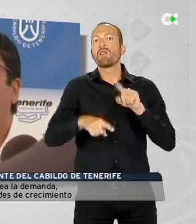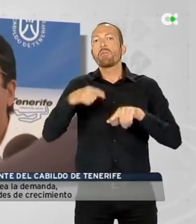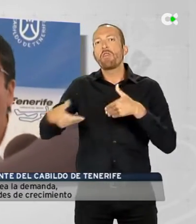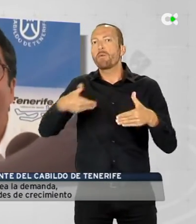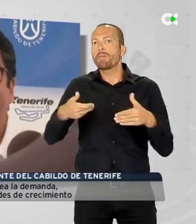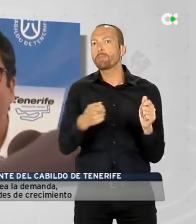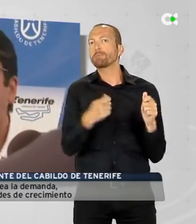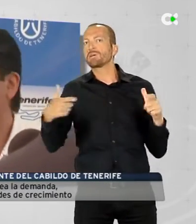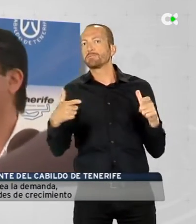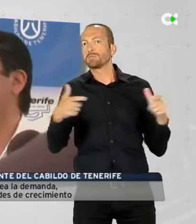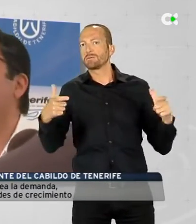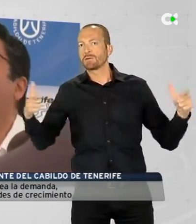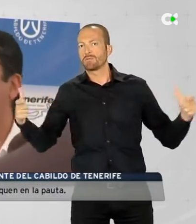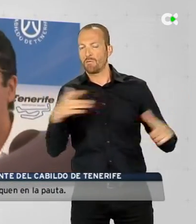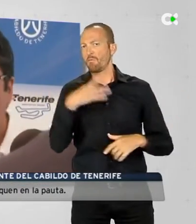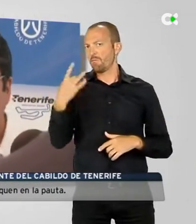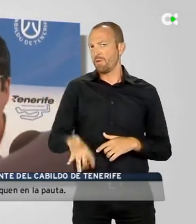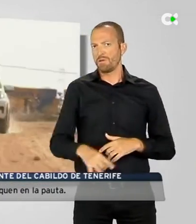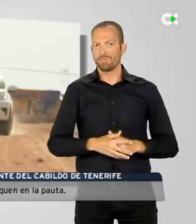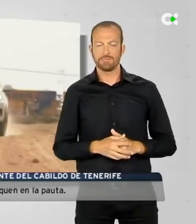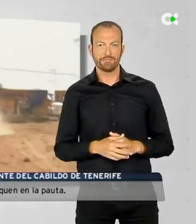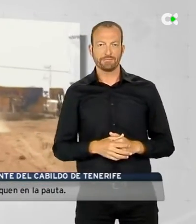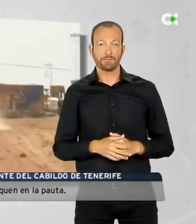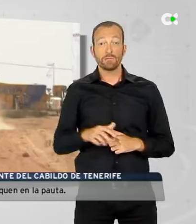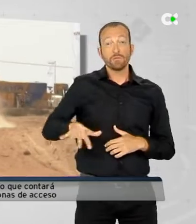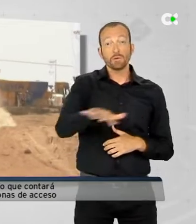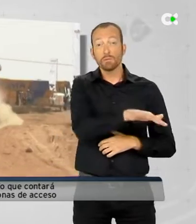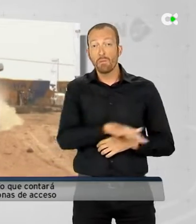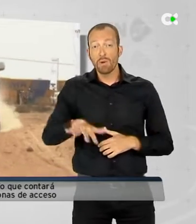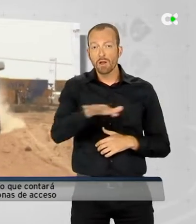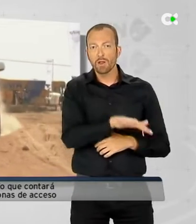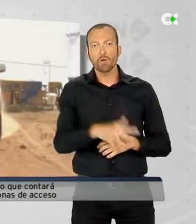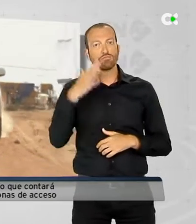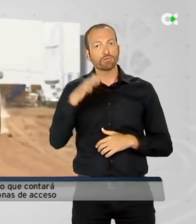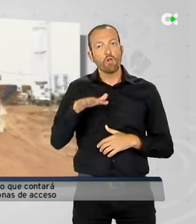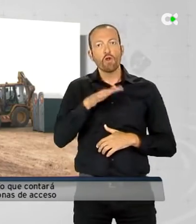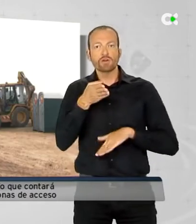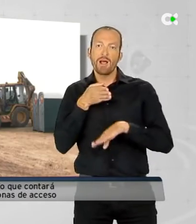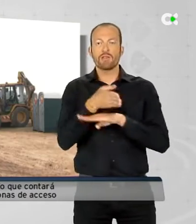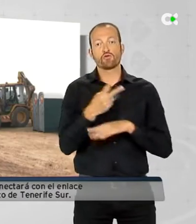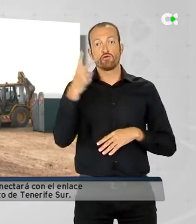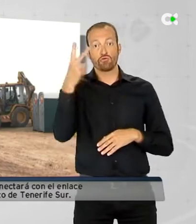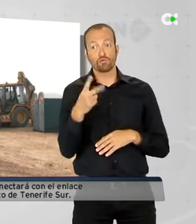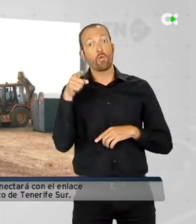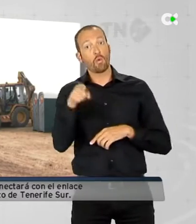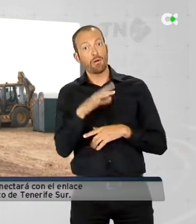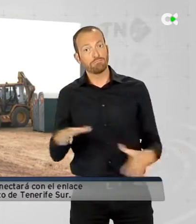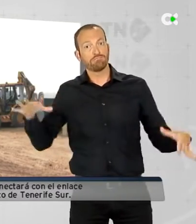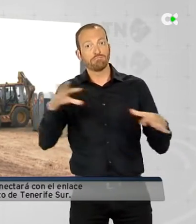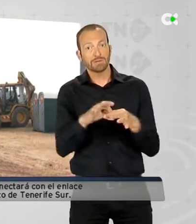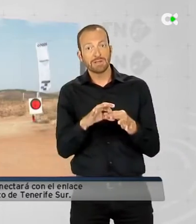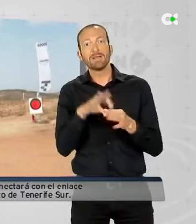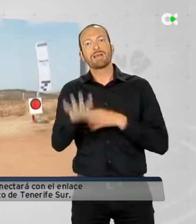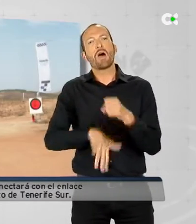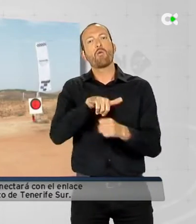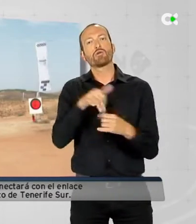las posibilidades de crecimiento, las que marquen la pauta. Un espacio que contará con dos zonas de acceso y una de ellas conectará con el enlace